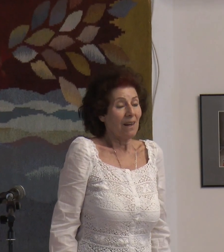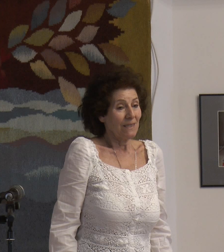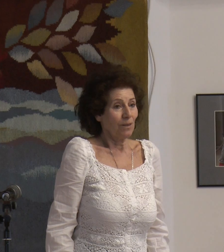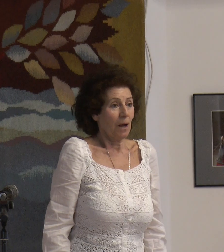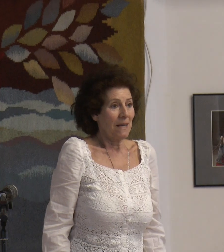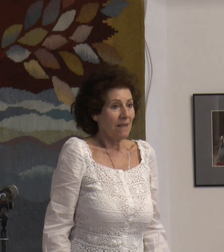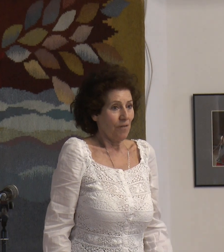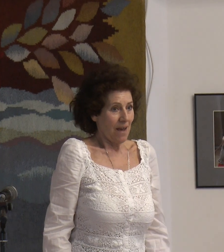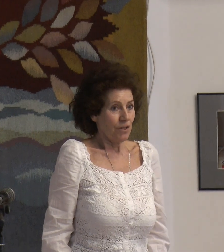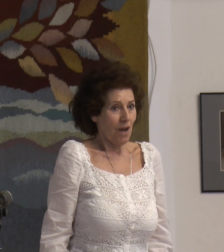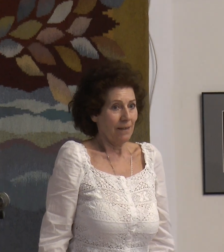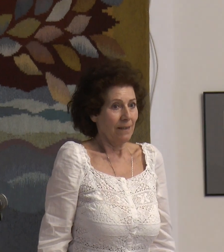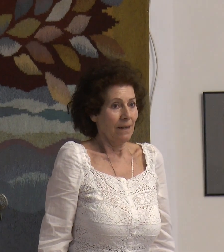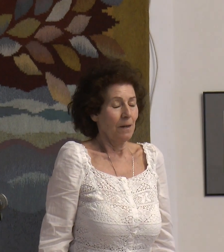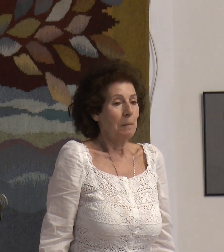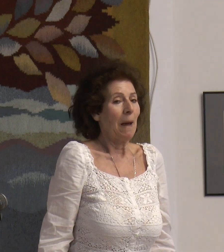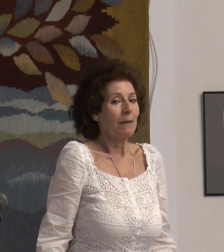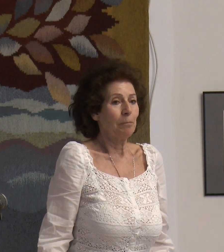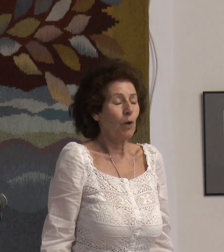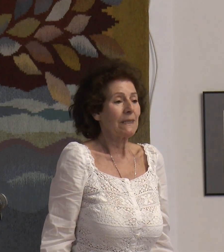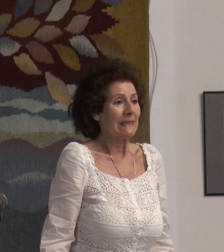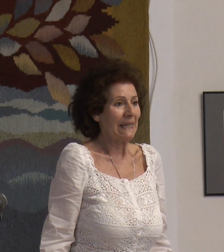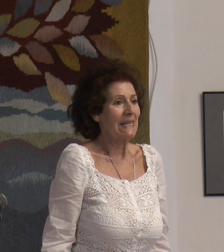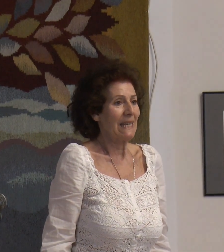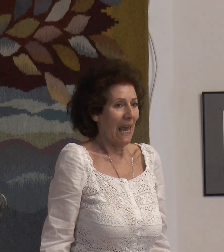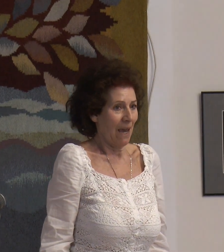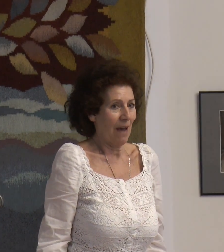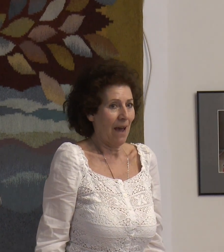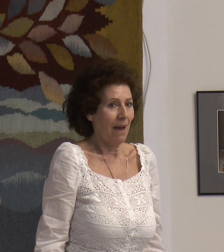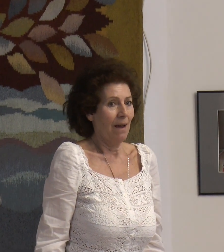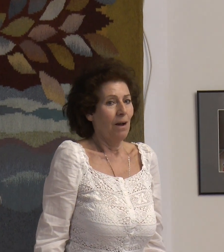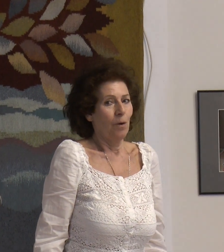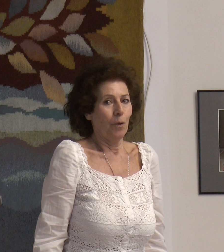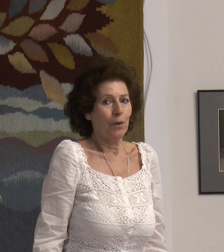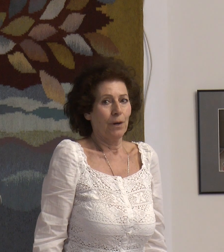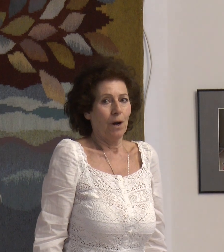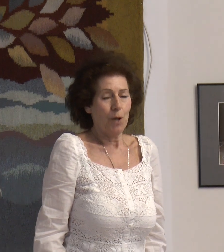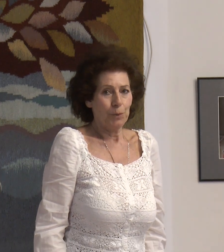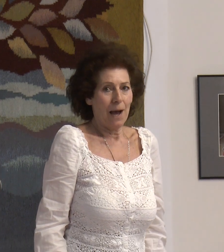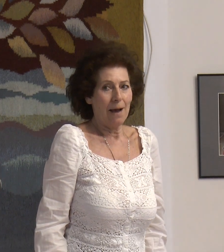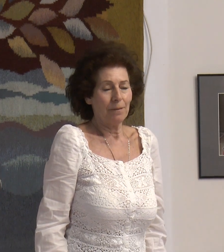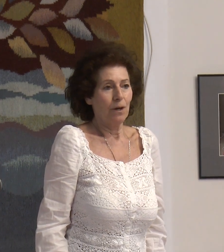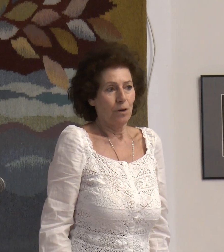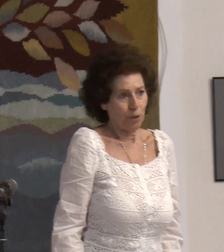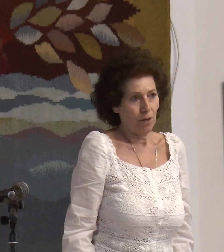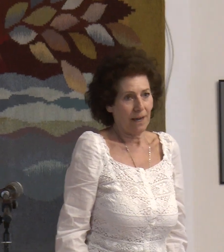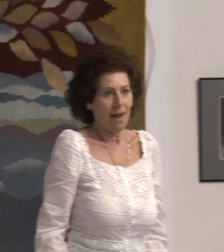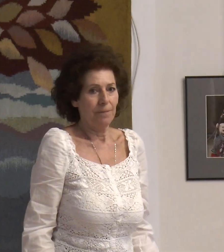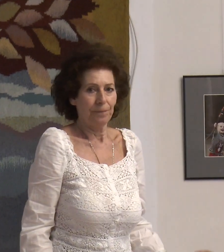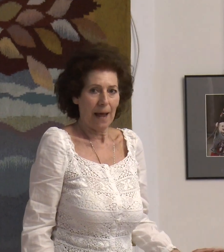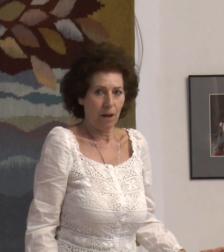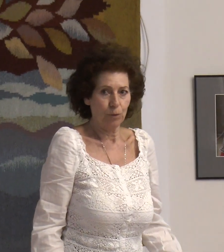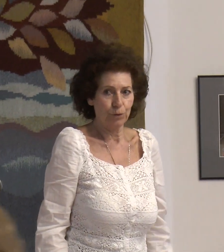Azért választottam ezt a verset, mert pont 10 éve, hogy anyukám